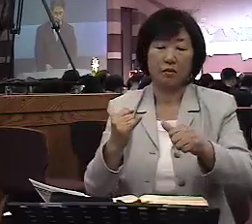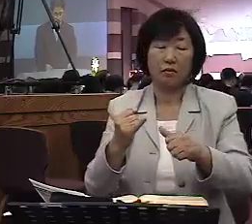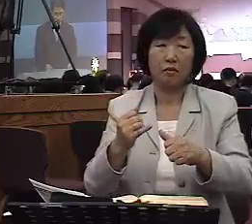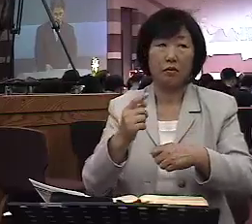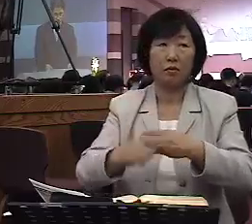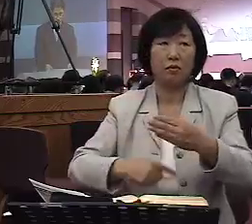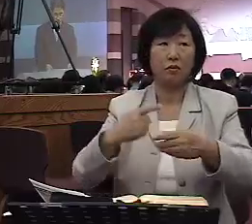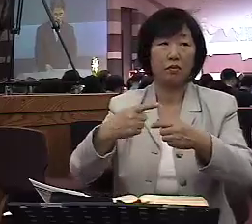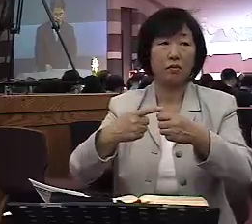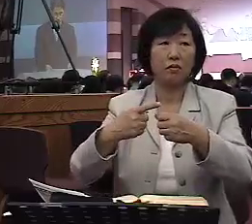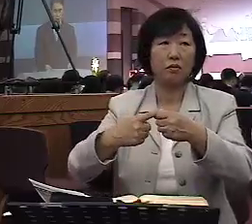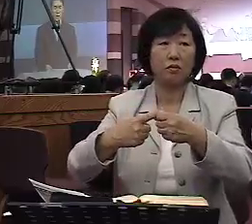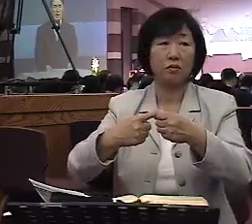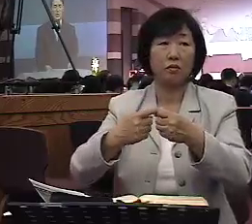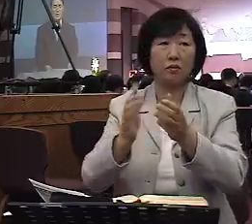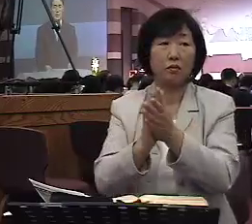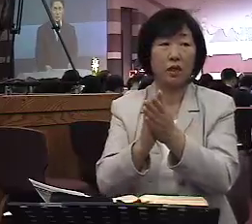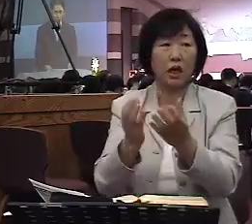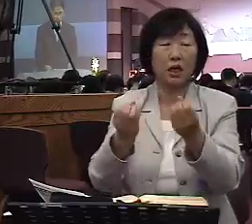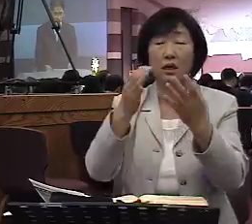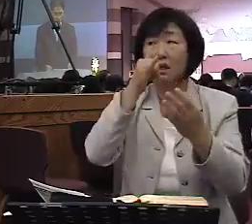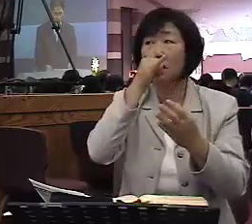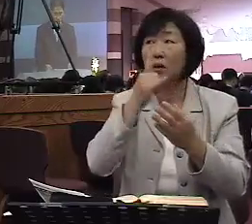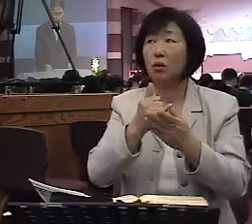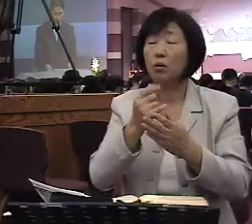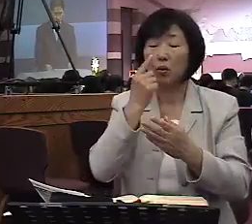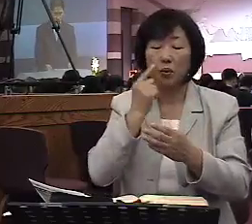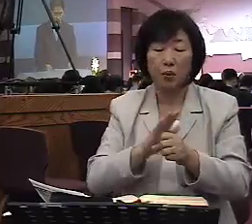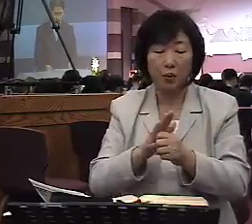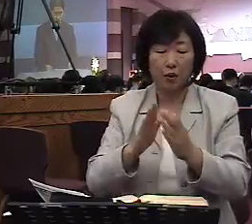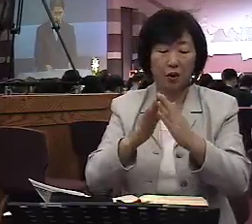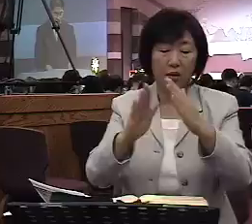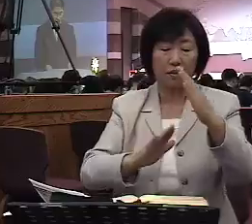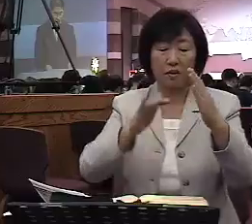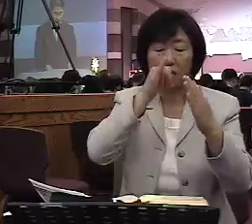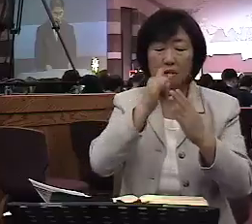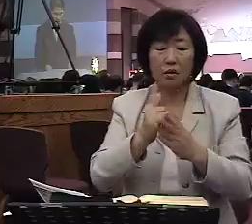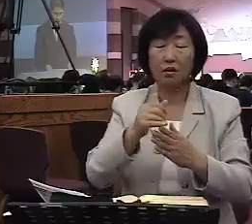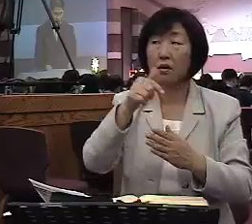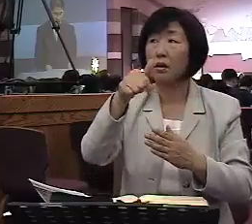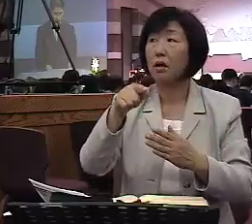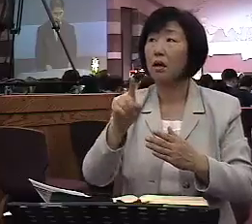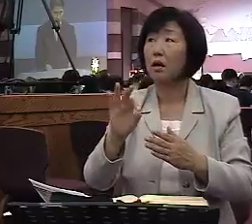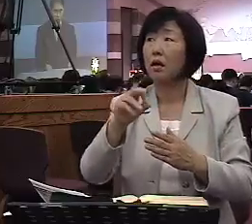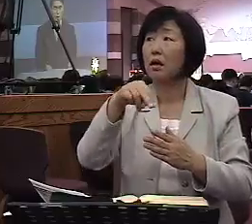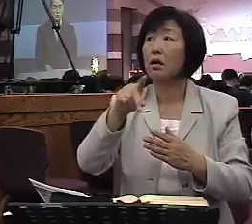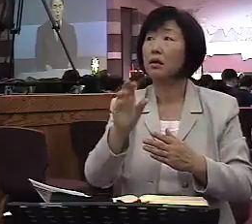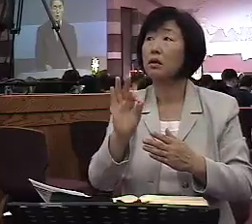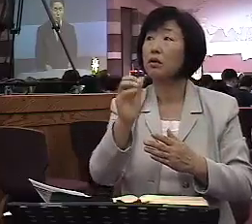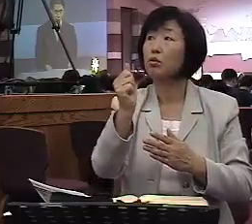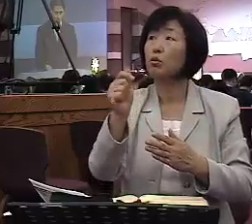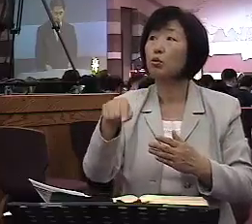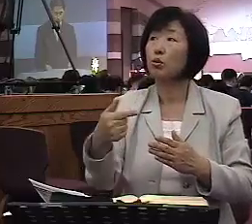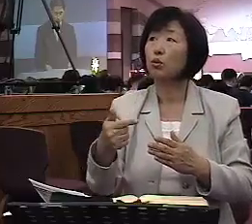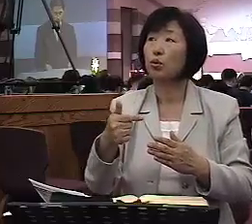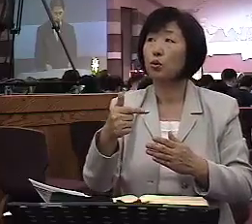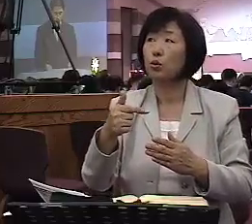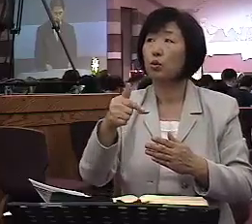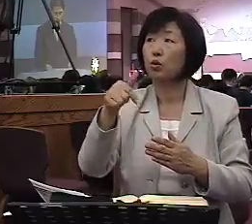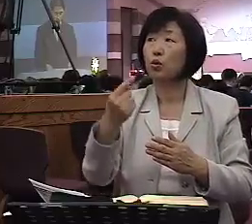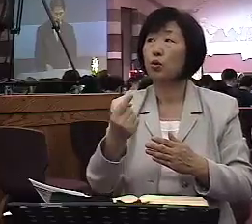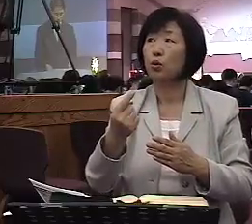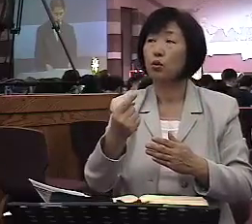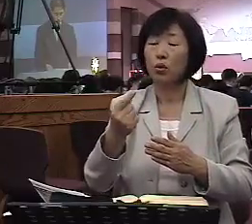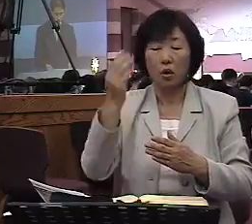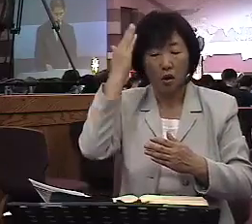오늘 오후 4시 반에 있습니다. 슬픔을 당하신 가정들이 있습니다. 강현욱, 강소영 집사님의 장인 되시는 고유동현